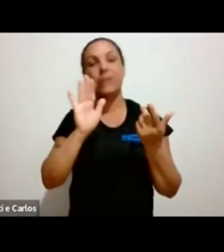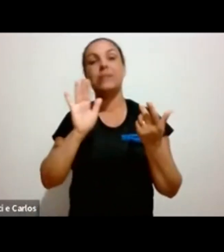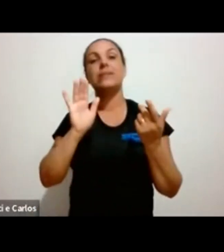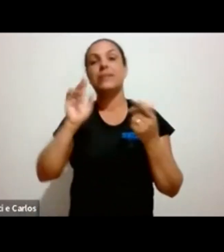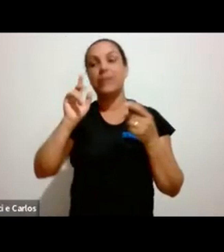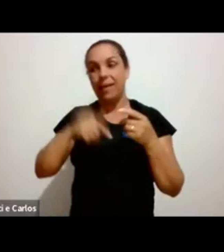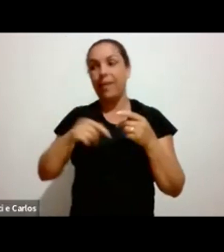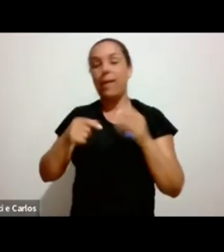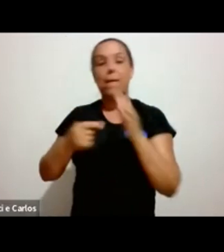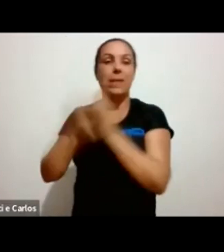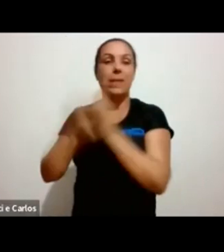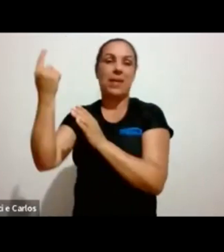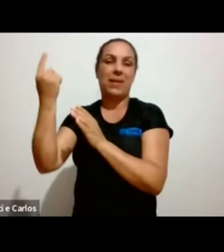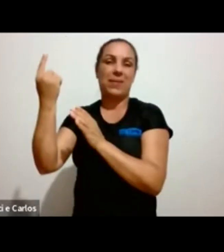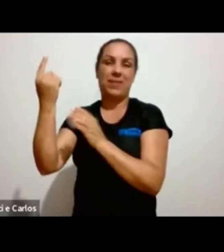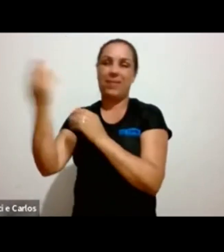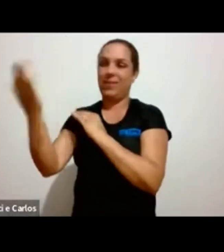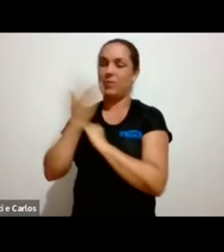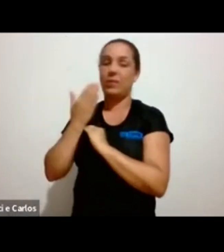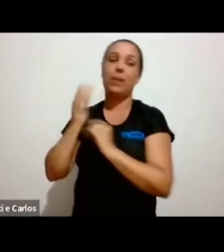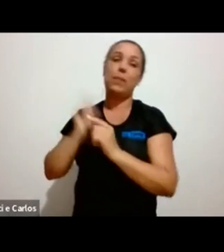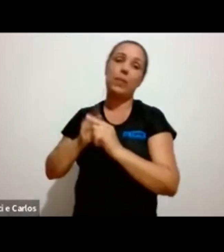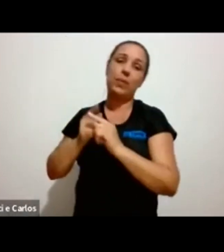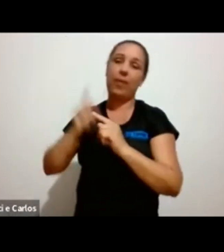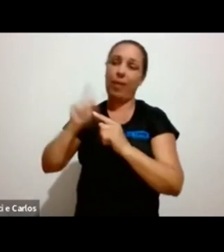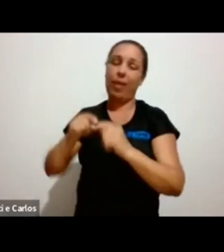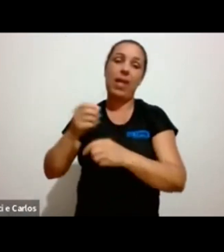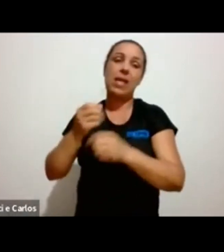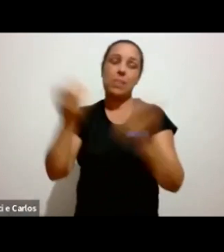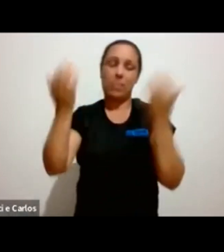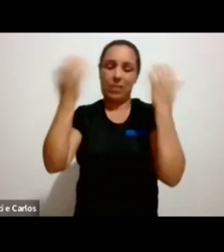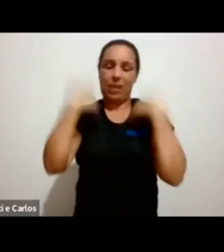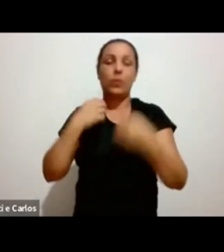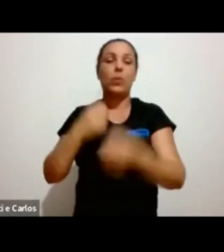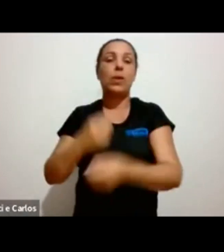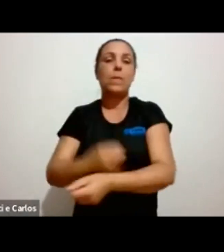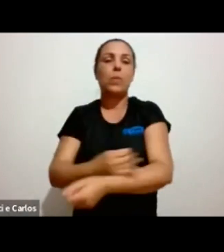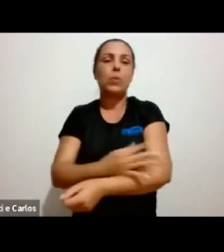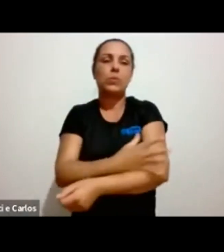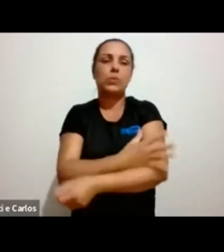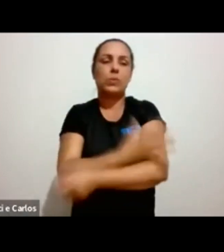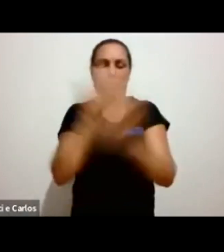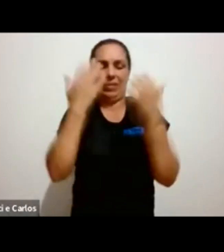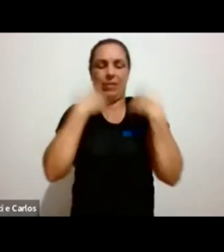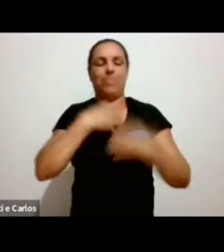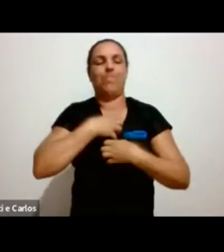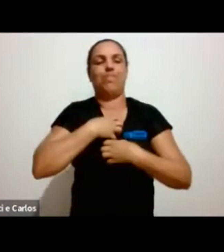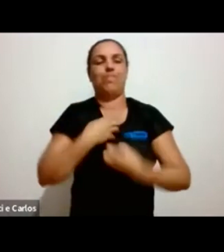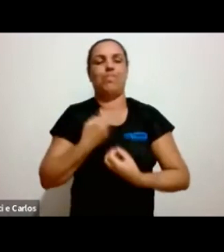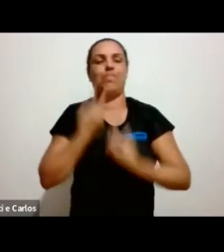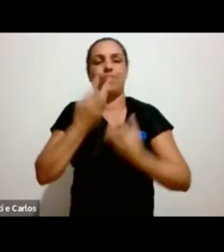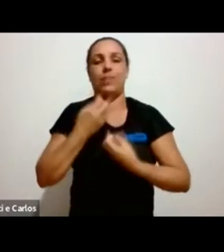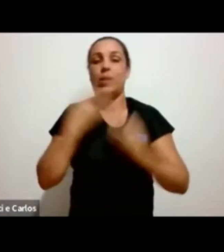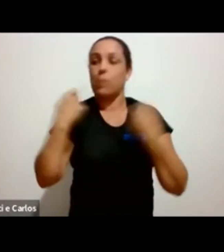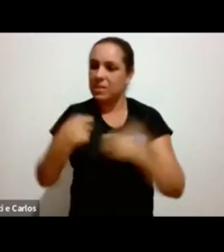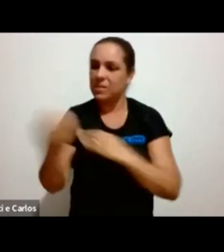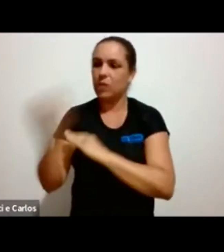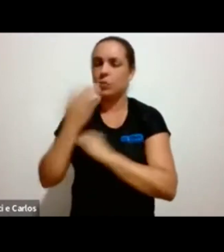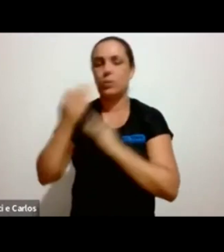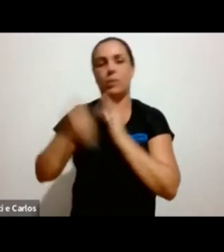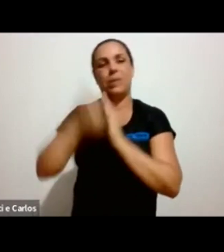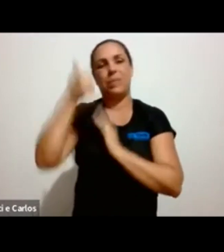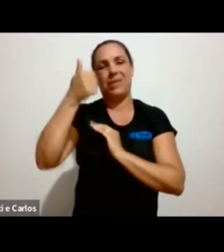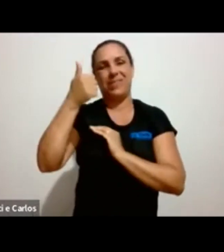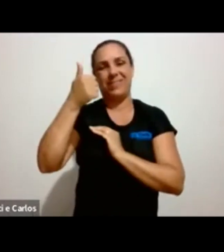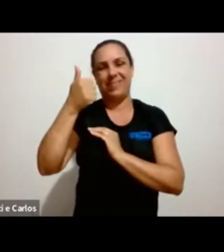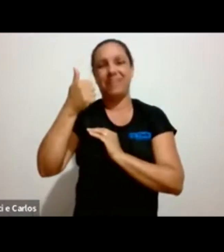Eu entendo por que que você acaba desacreditando que um dia vai encontrar uma solução. Porque você já cansou